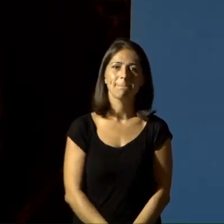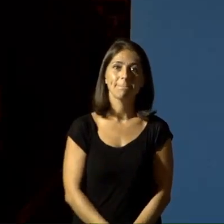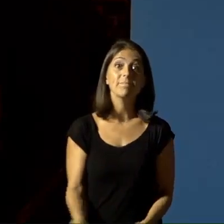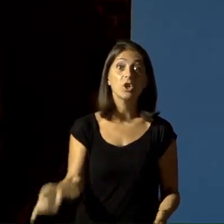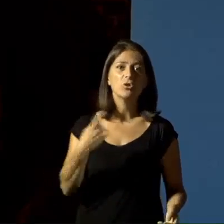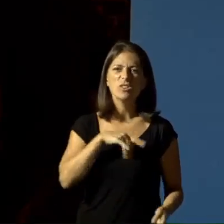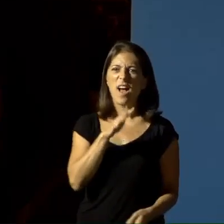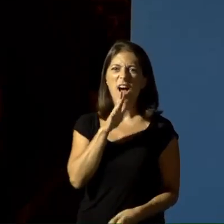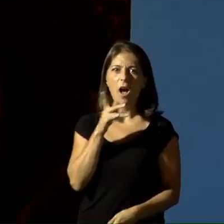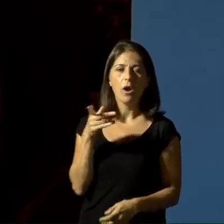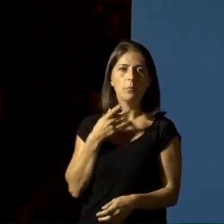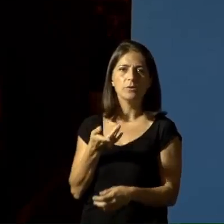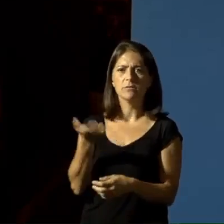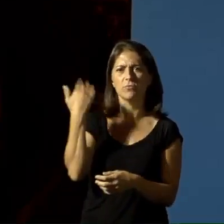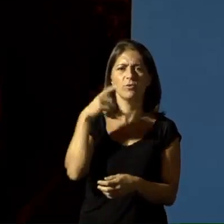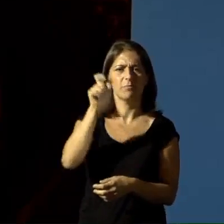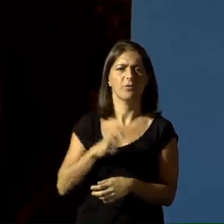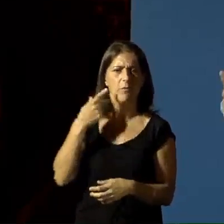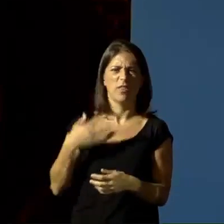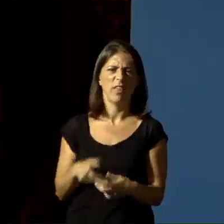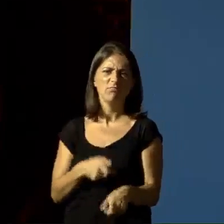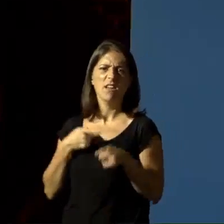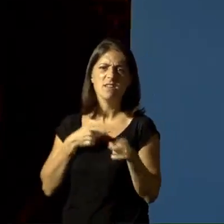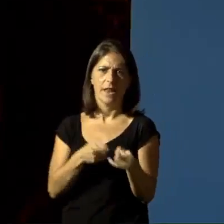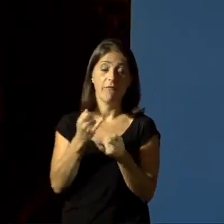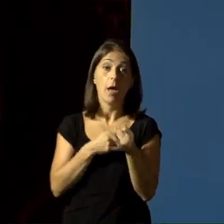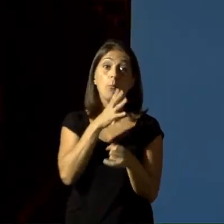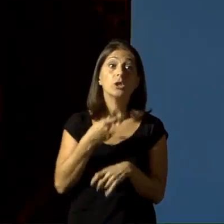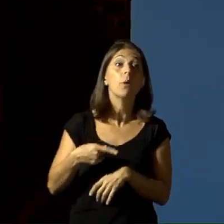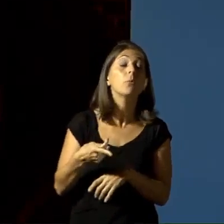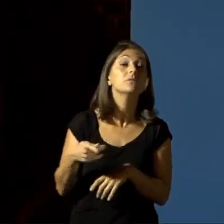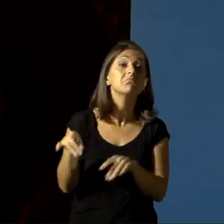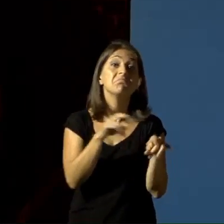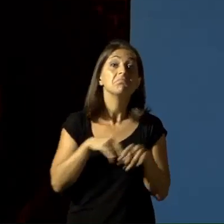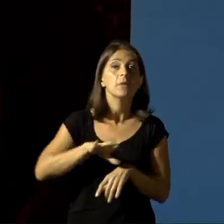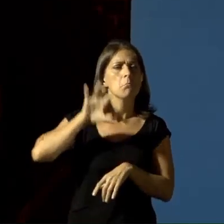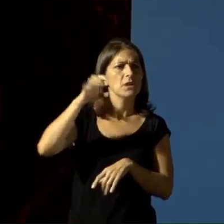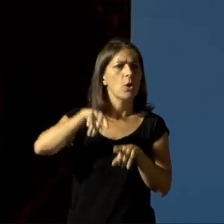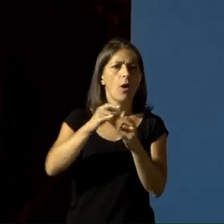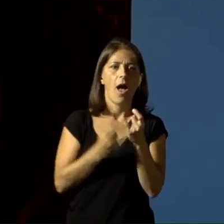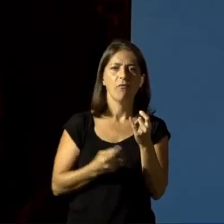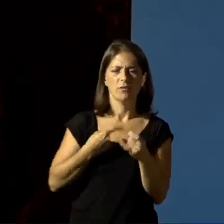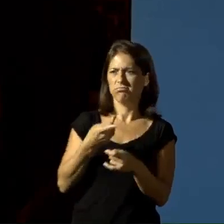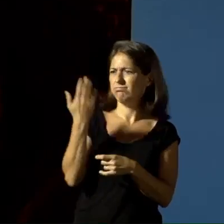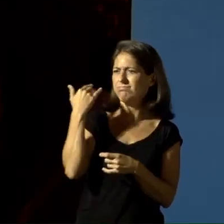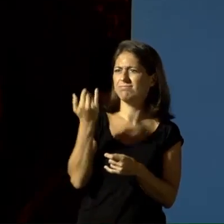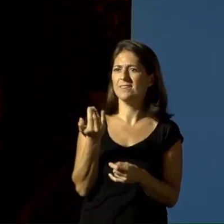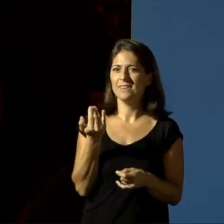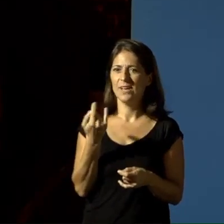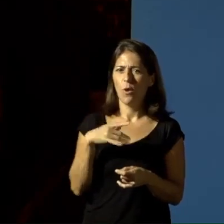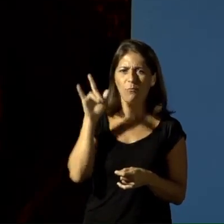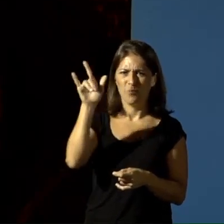Estamos en guerra, decía, dixe un Antón en Vigo, que a patria daqueles roqueiros fabulosos que eran